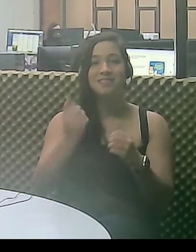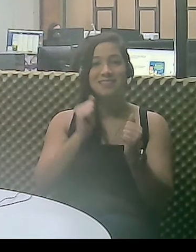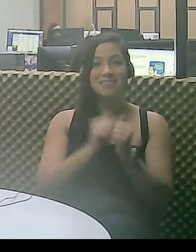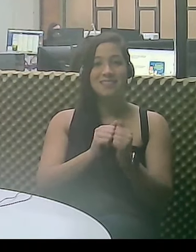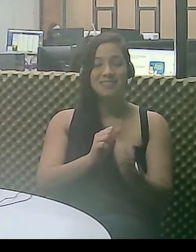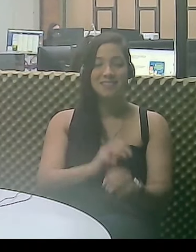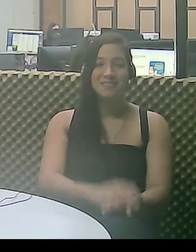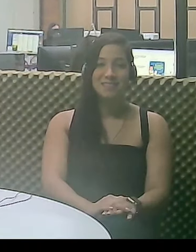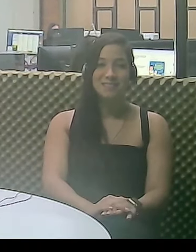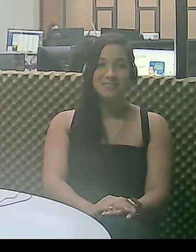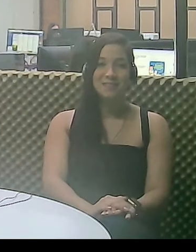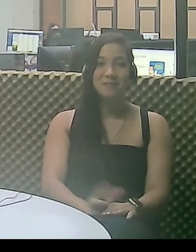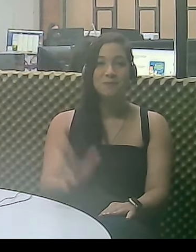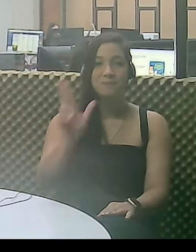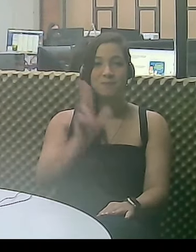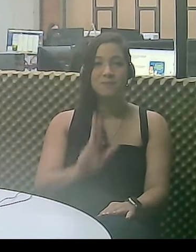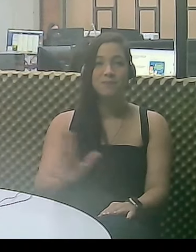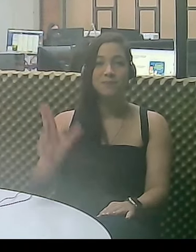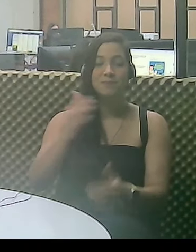gente!